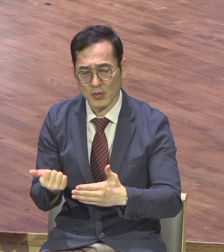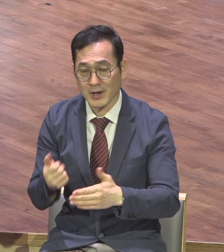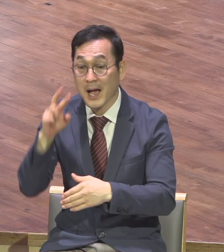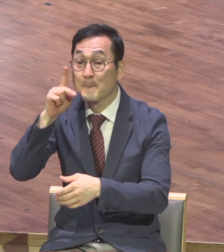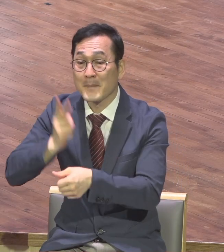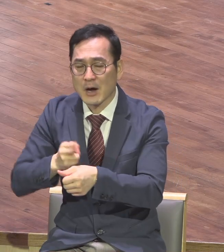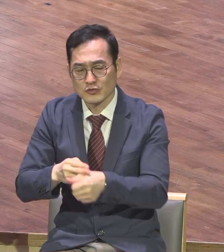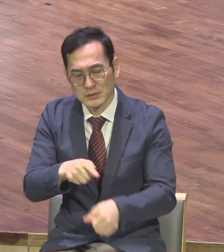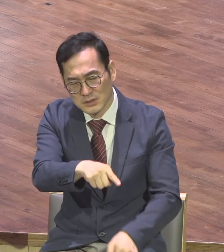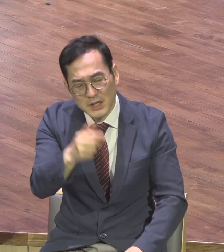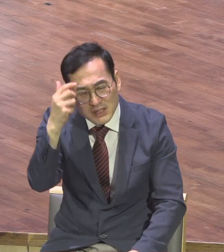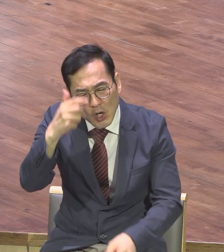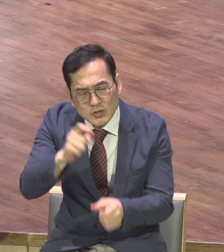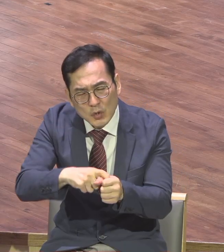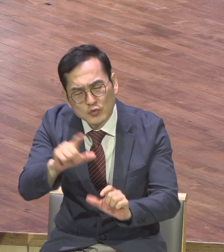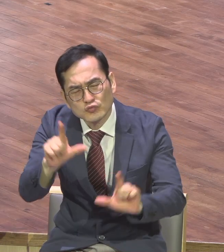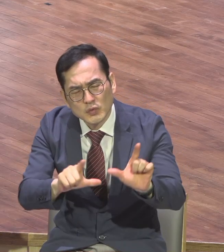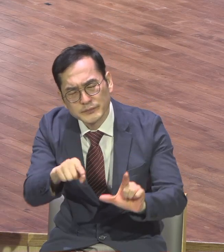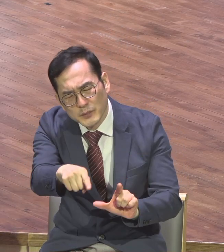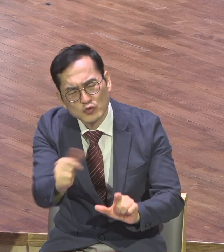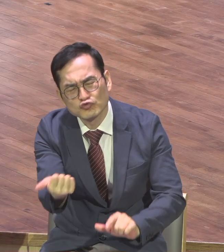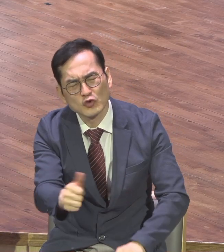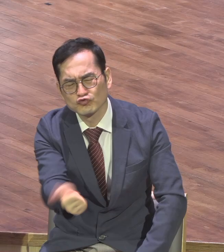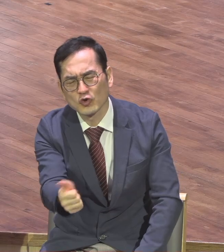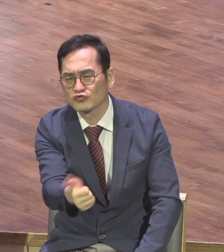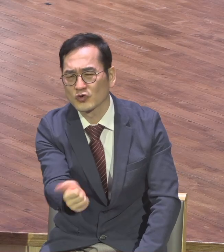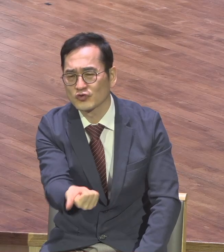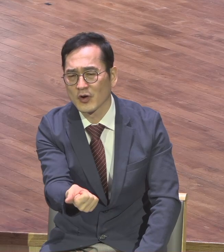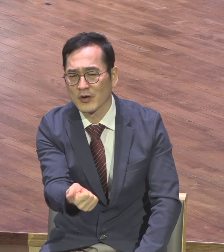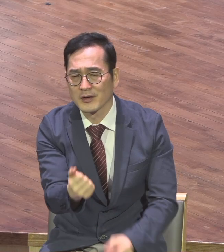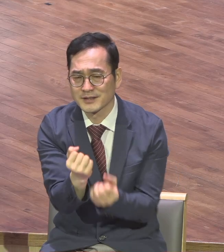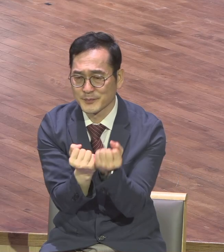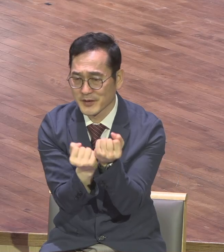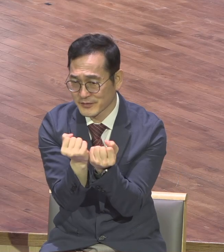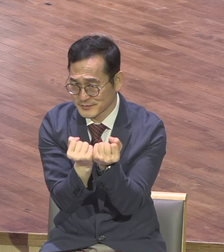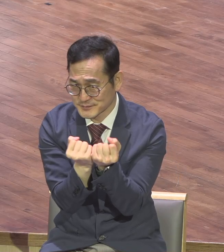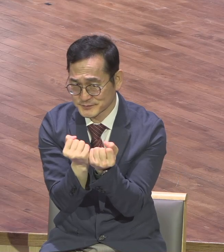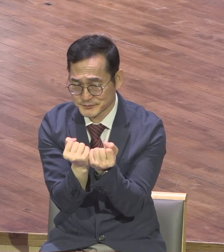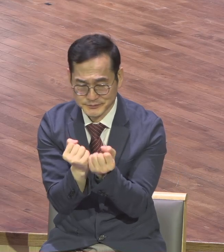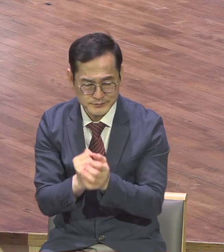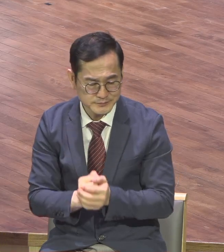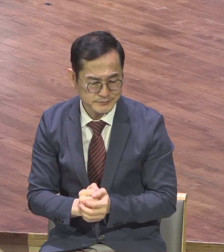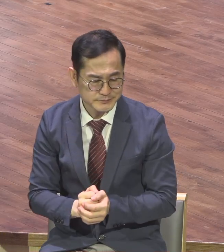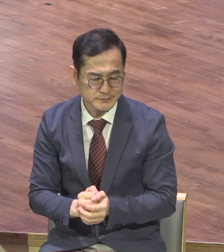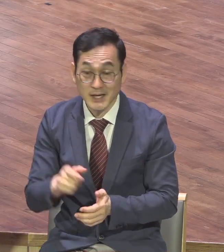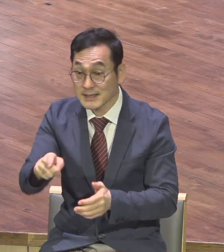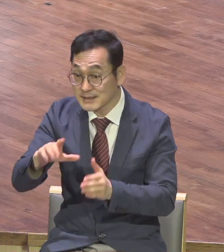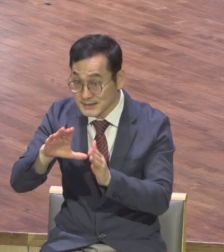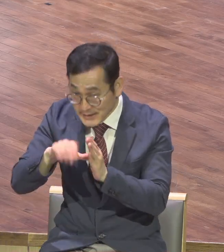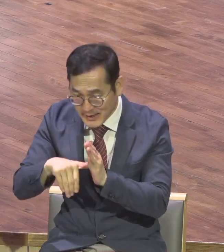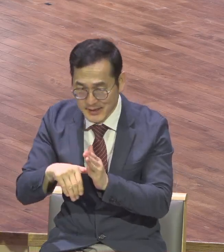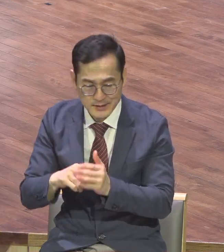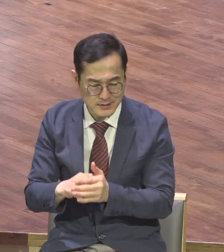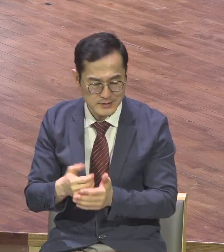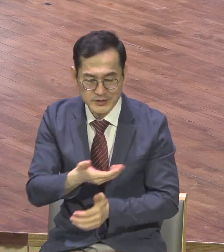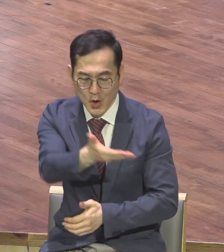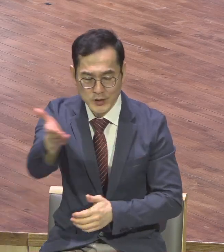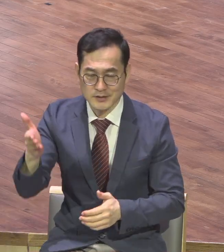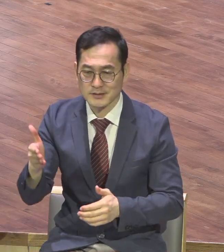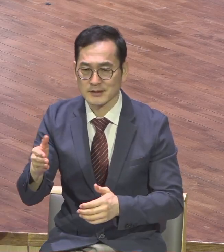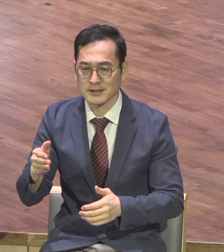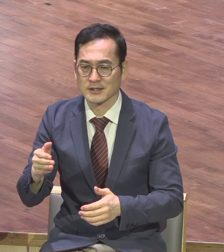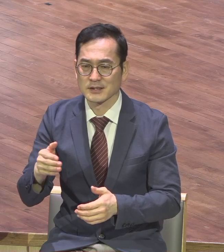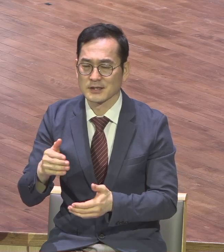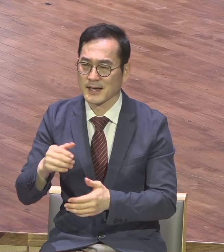있는 삶의 모습을 우리에게 구체적으로 설명을 하고 있습니다. 2절 봅니다. 그때에 너희는 그 가운데서